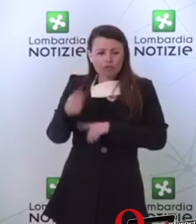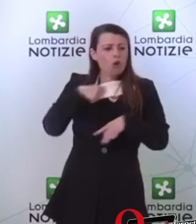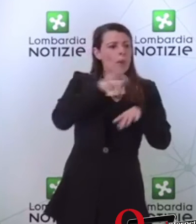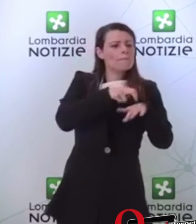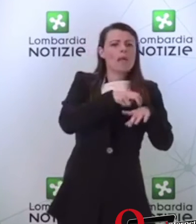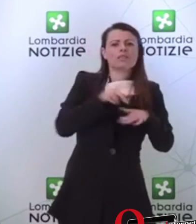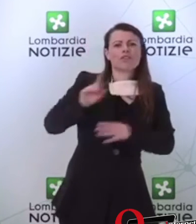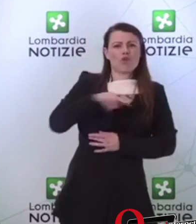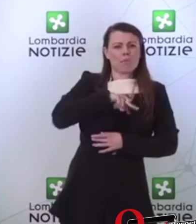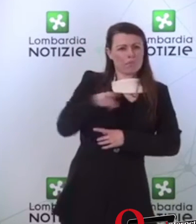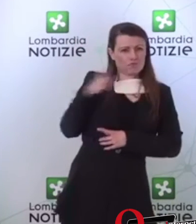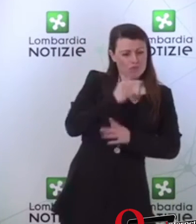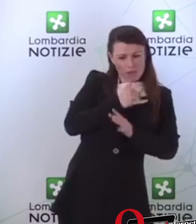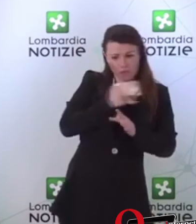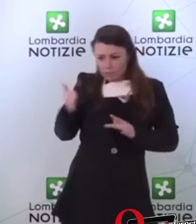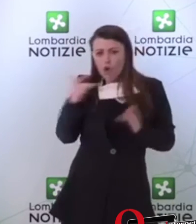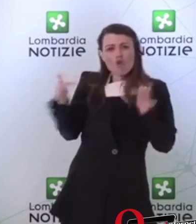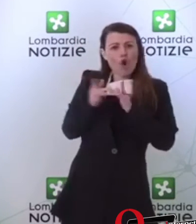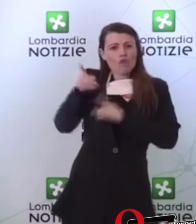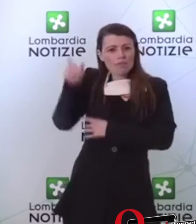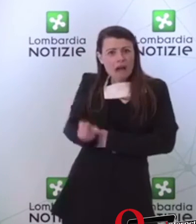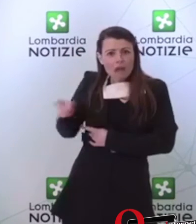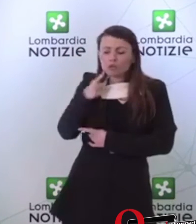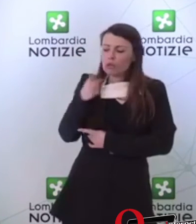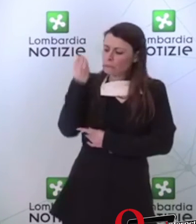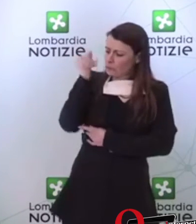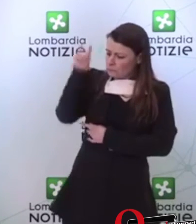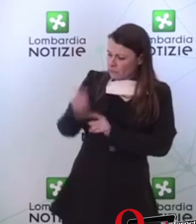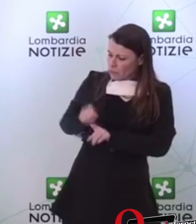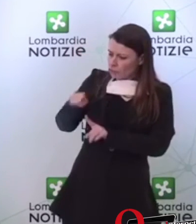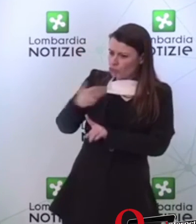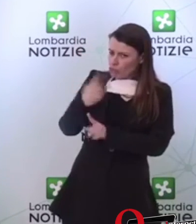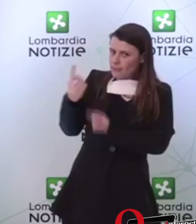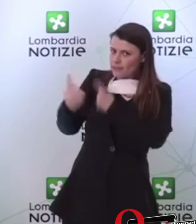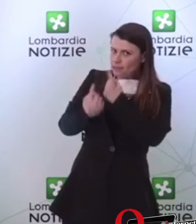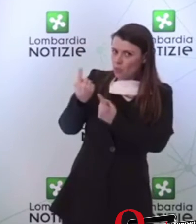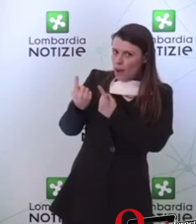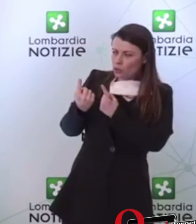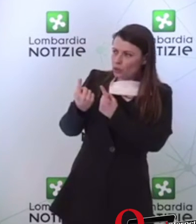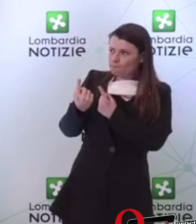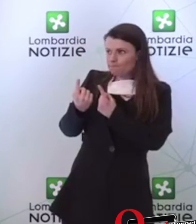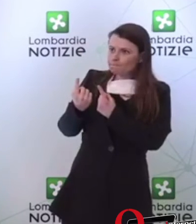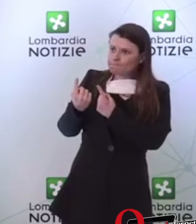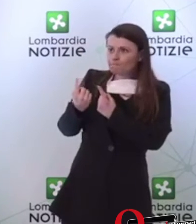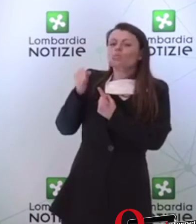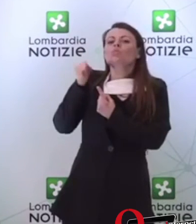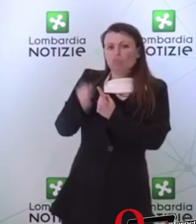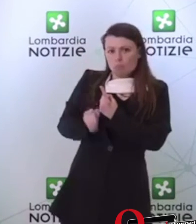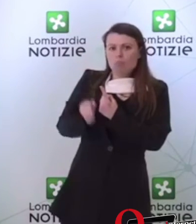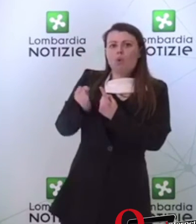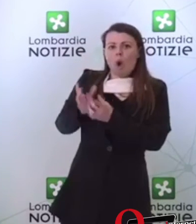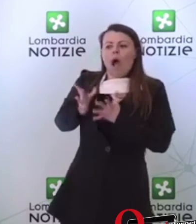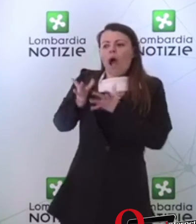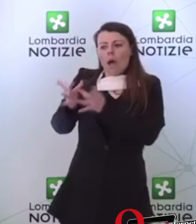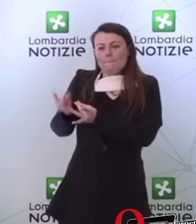quali ritengono di avere dei propri clienti che si trovano nelle condizioni di essere potenziali